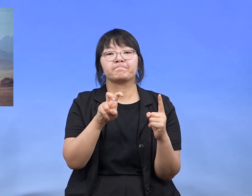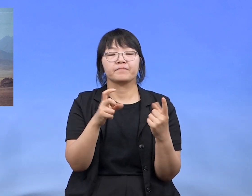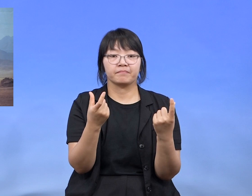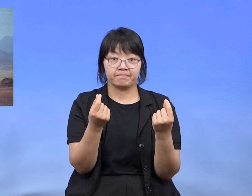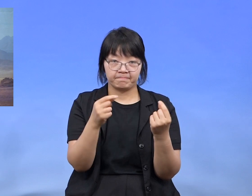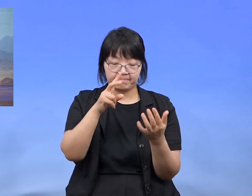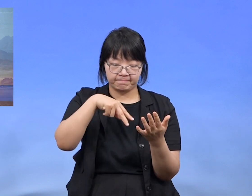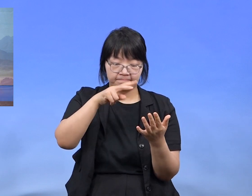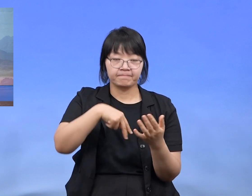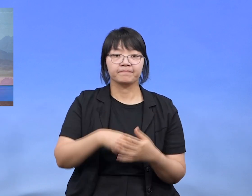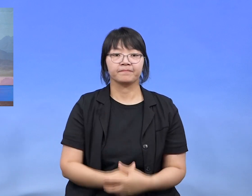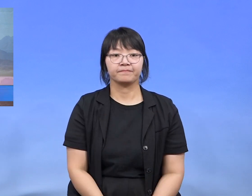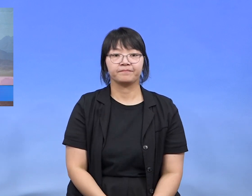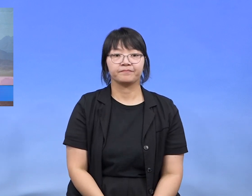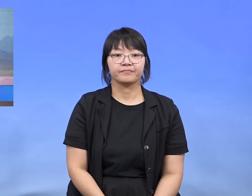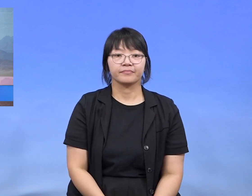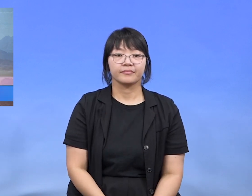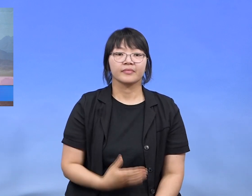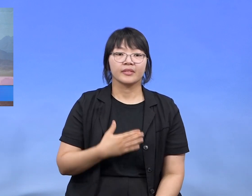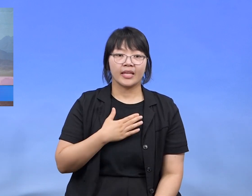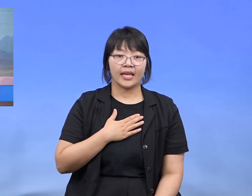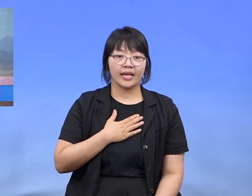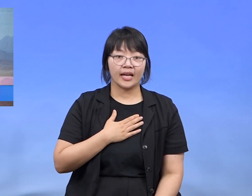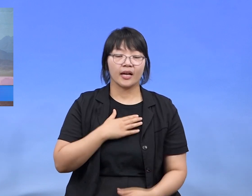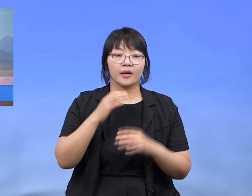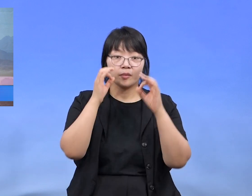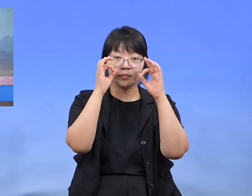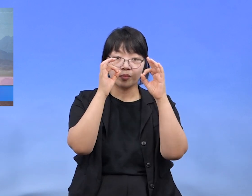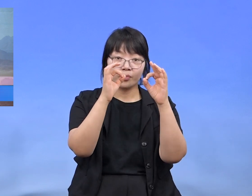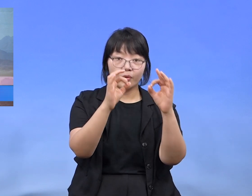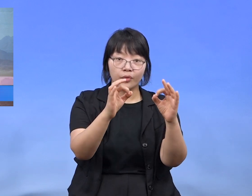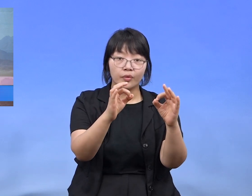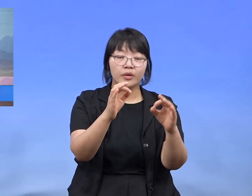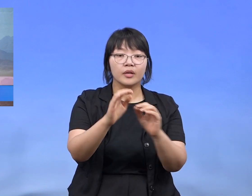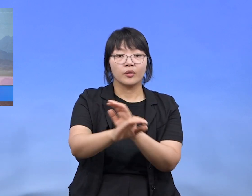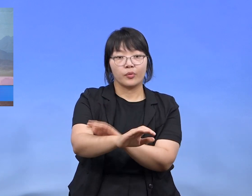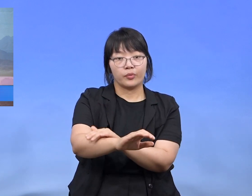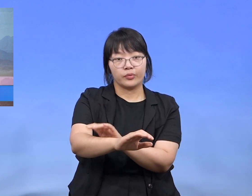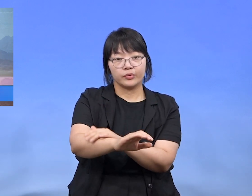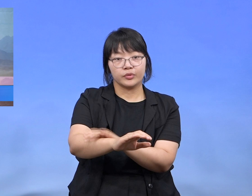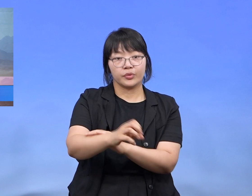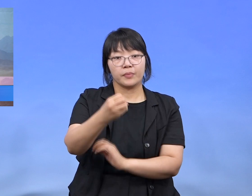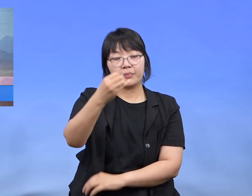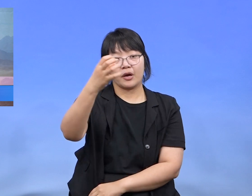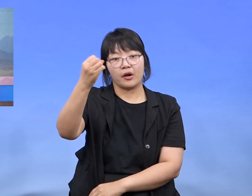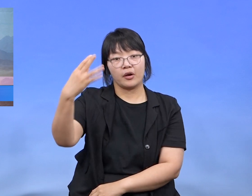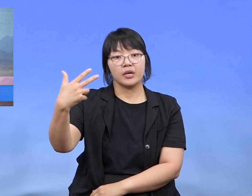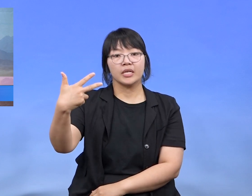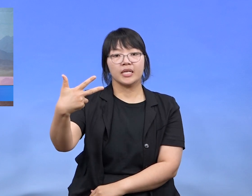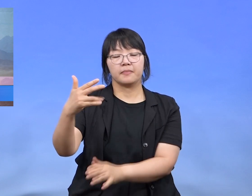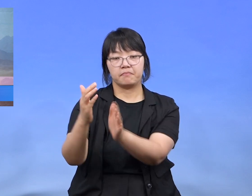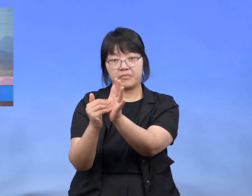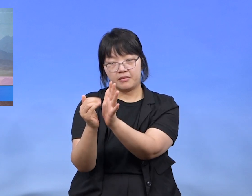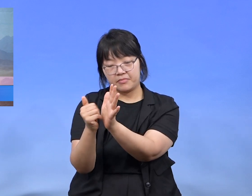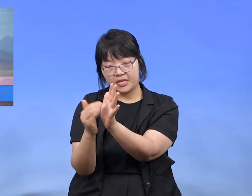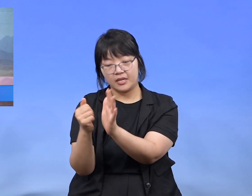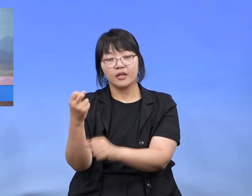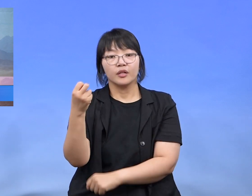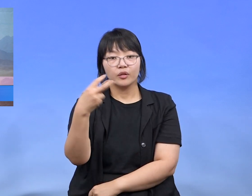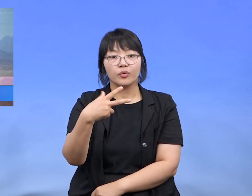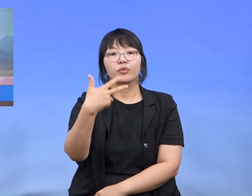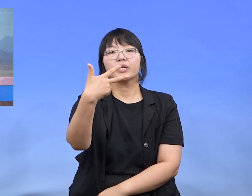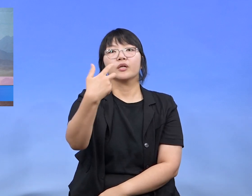같이 읽겠습니다. 1장 20절 시작. 내가 본 것은 내 오른손에 7 별의 비밀과 또